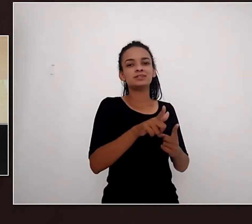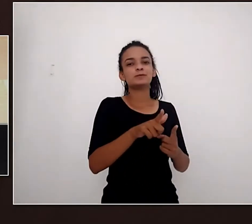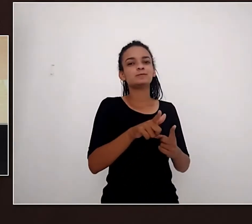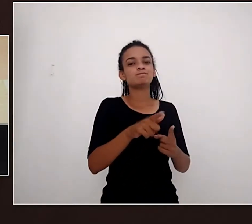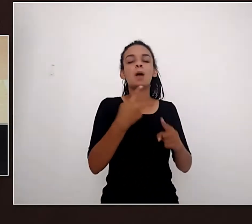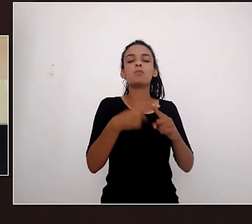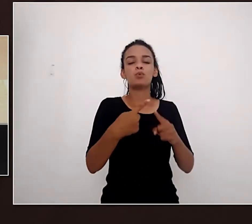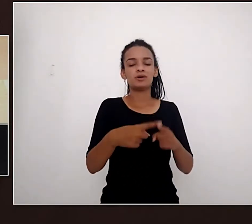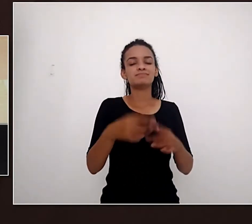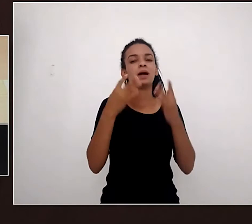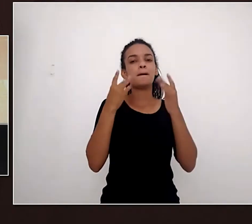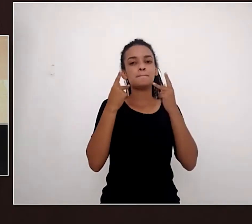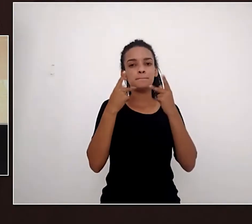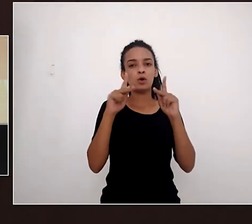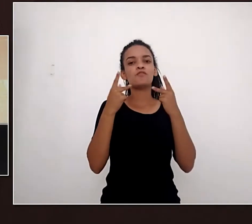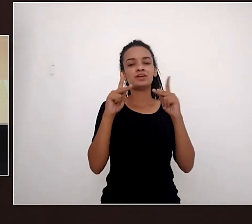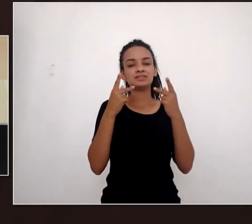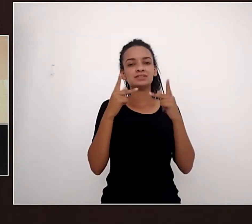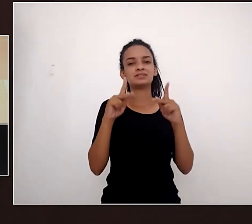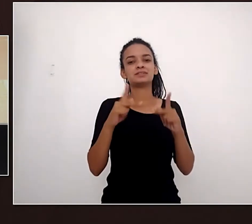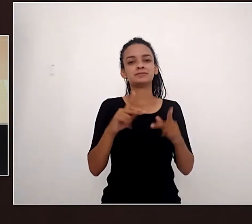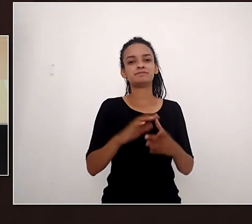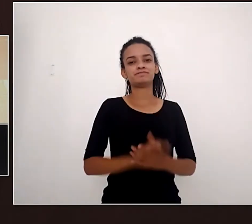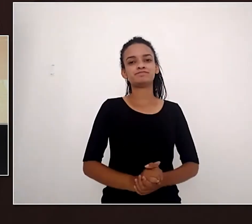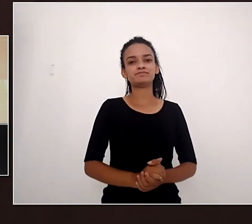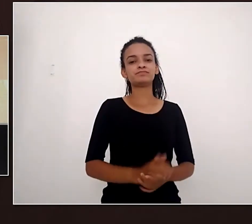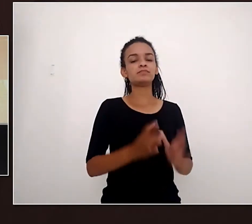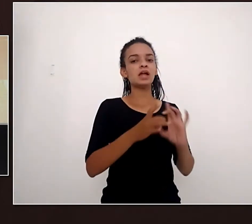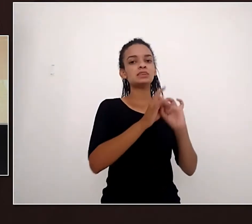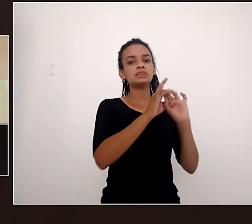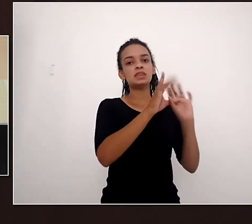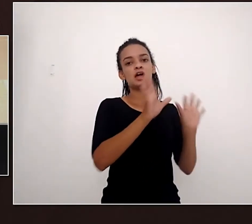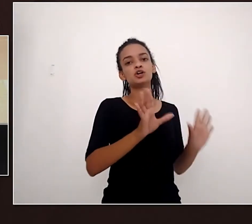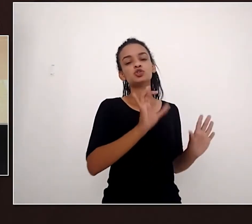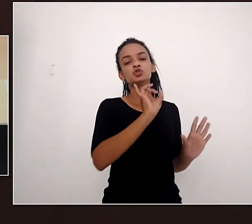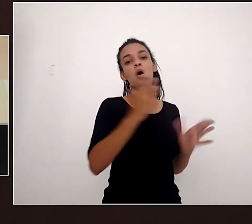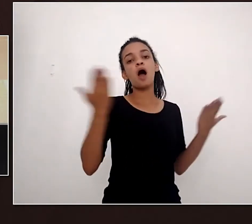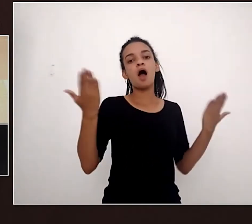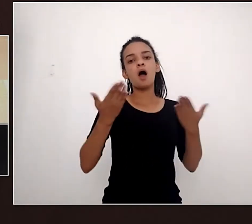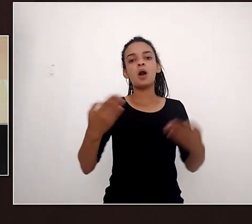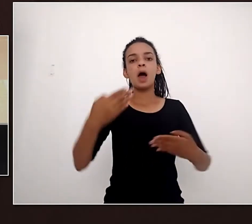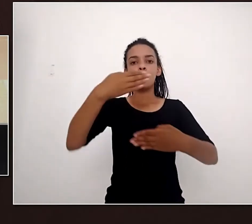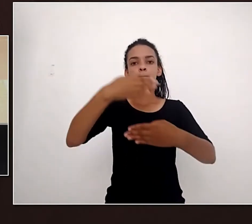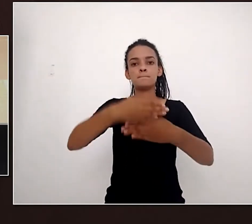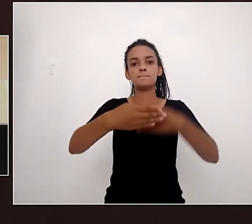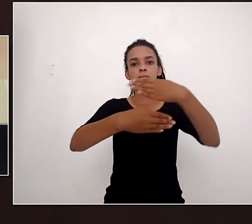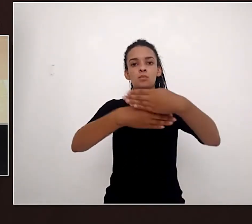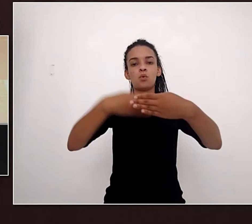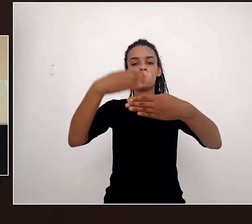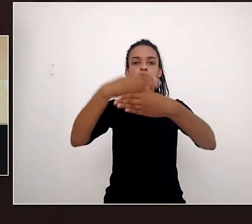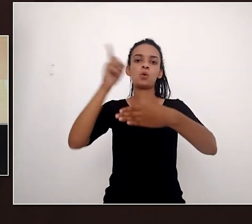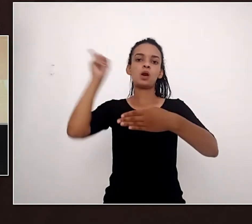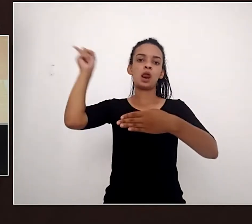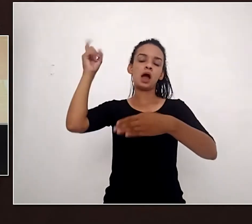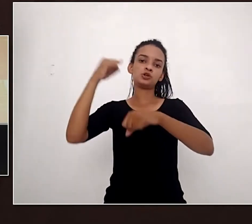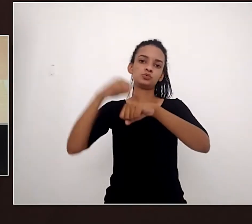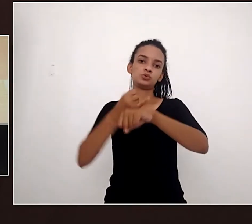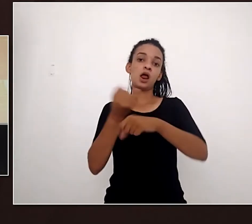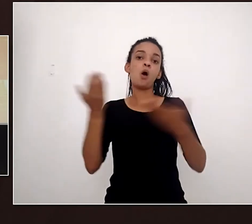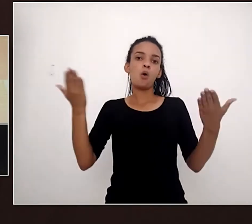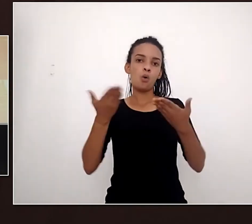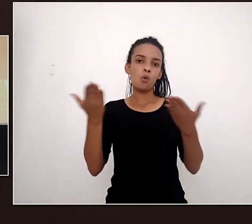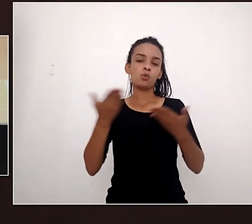queimado. Deixaram só um muro que hoje é o Muro das Lamentações, como memorial da destruição